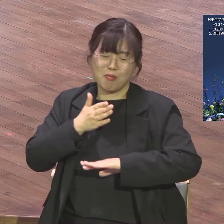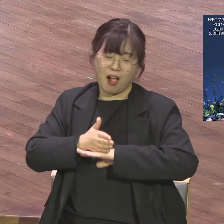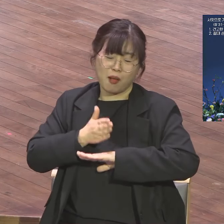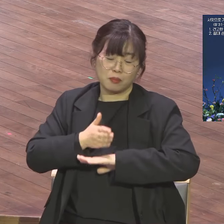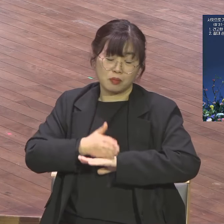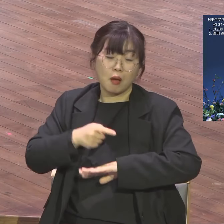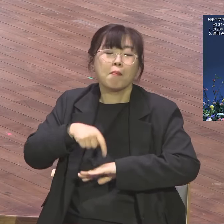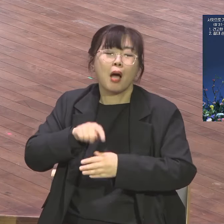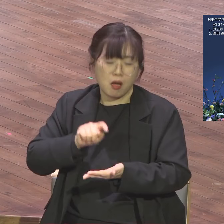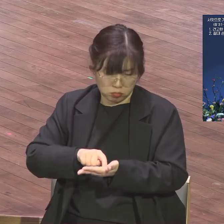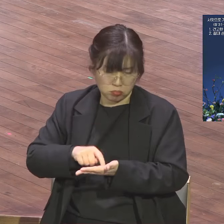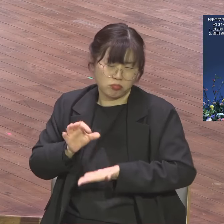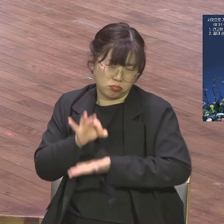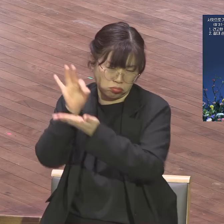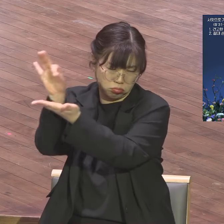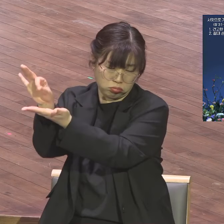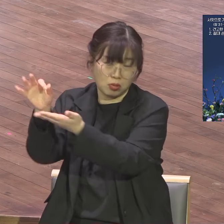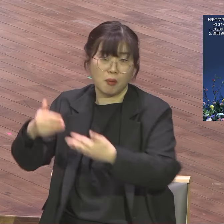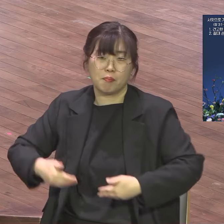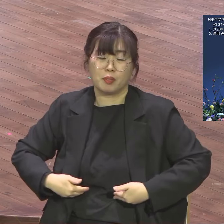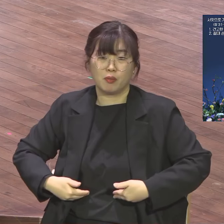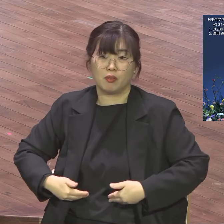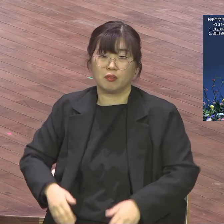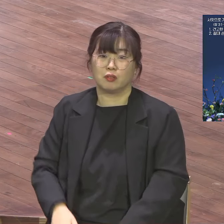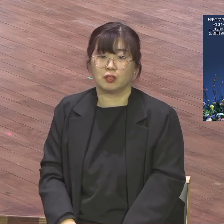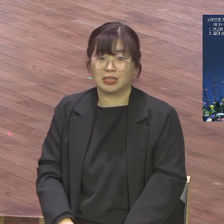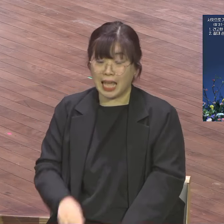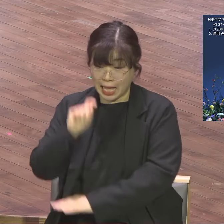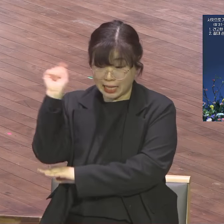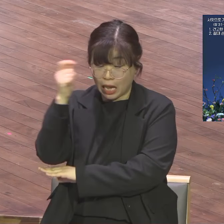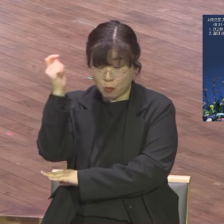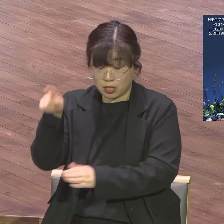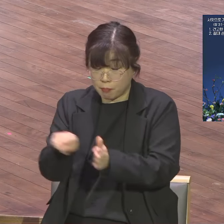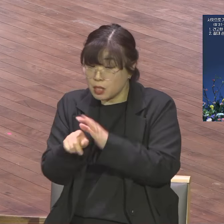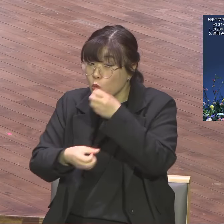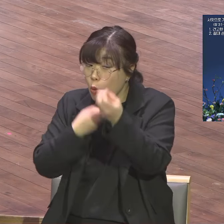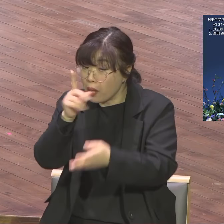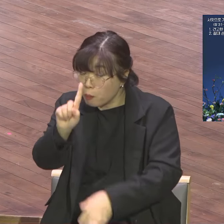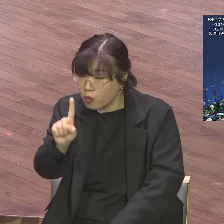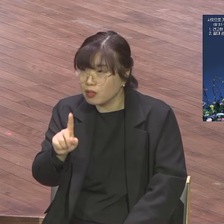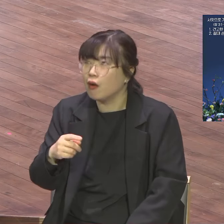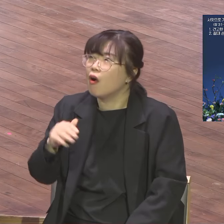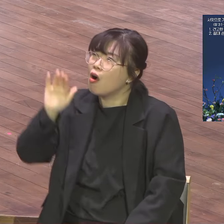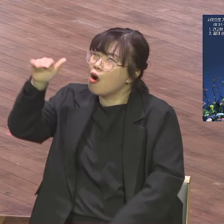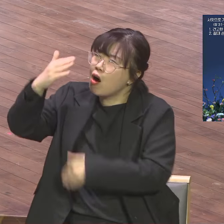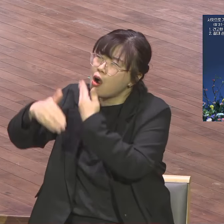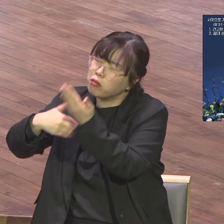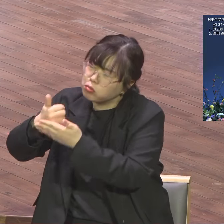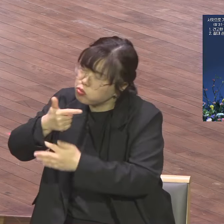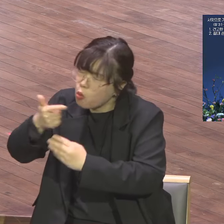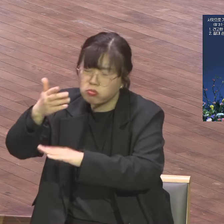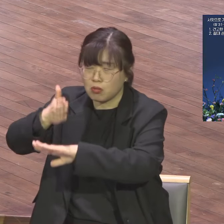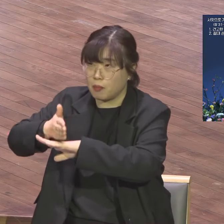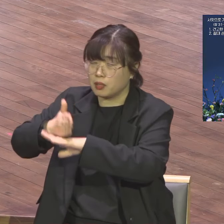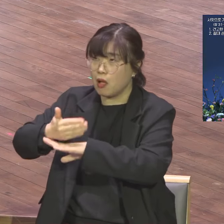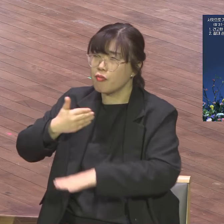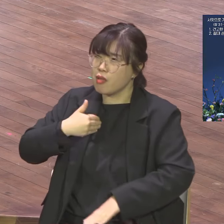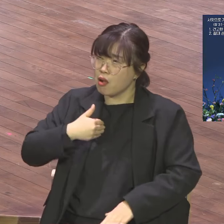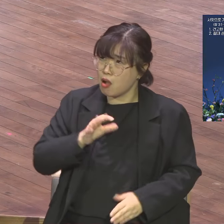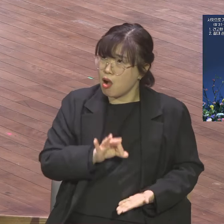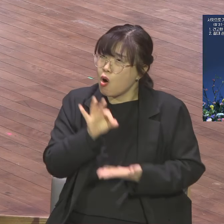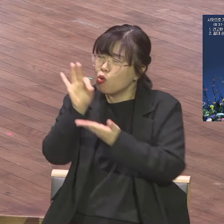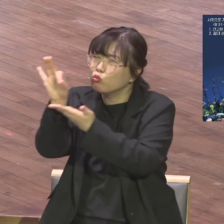하나님 앞에 드릴 수 있는 이 축복을 받았습니까? 다윗의 고백이 내가 어떻게 하나님께 드릴 수 있어요? 하나님께 그게